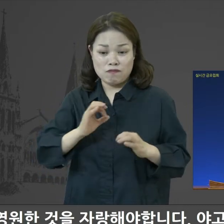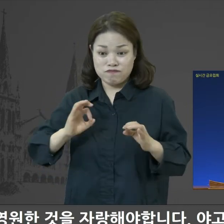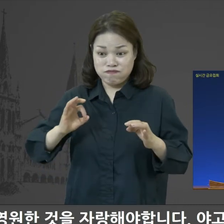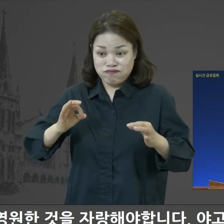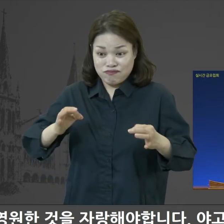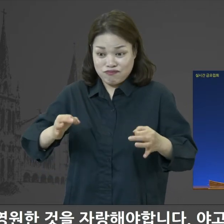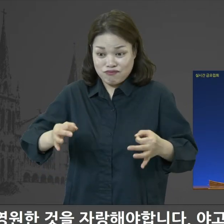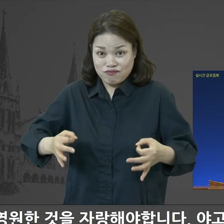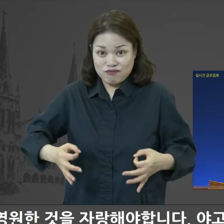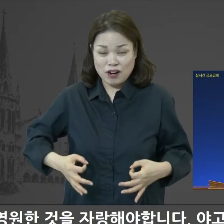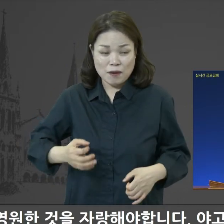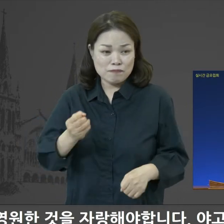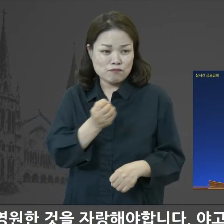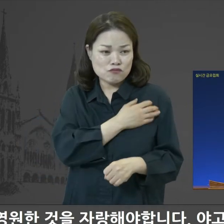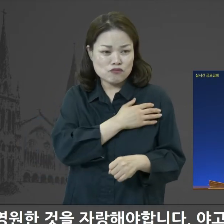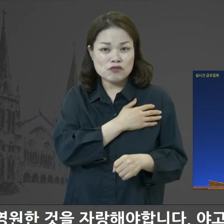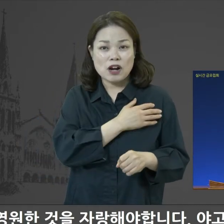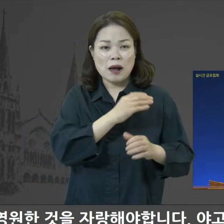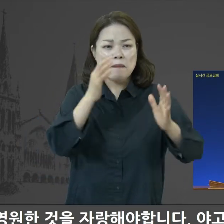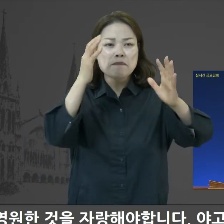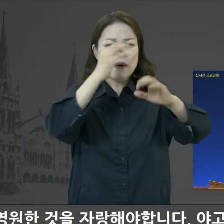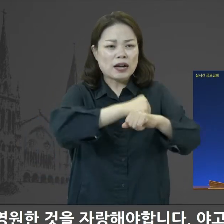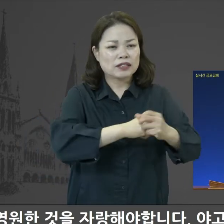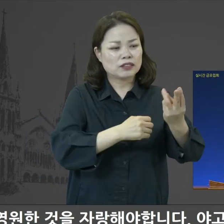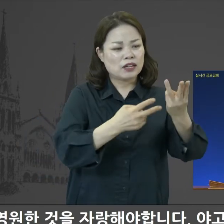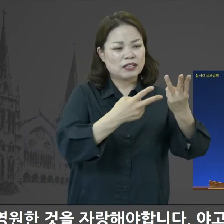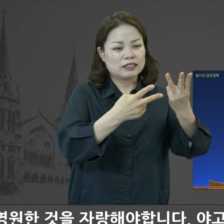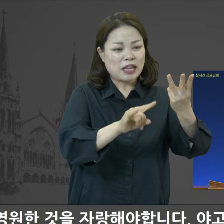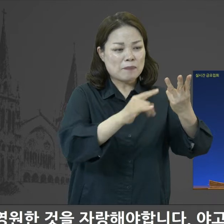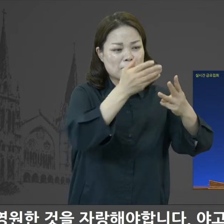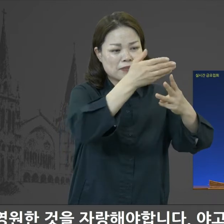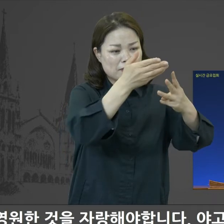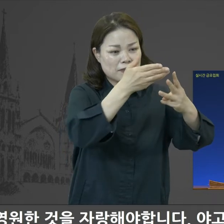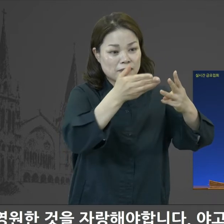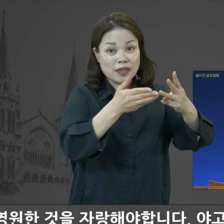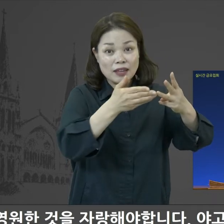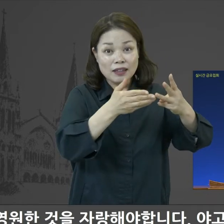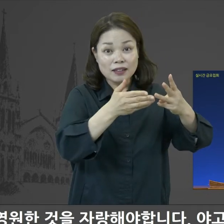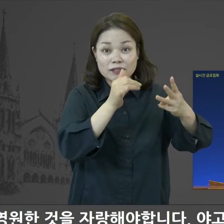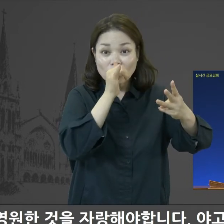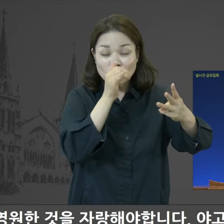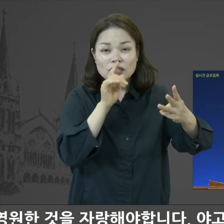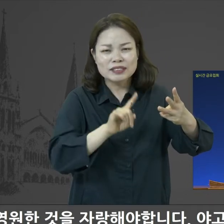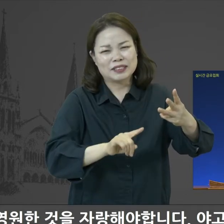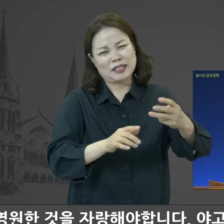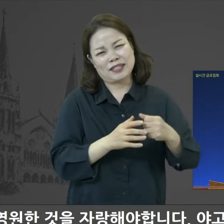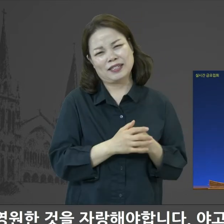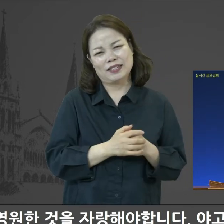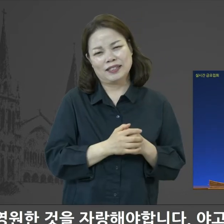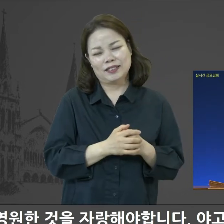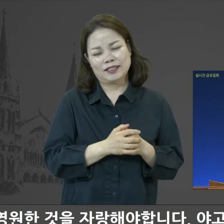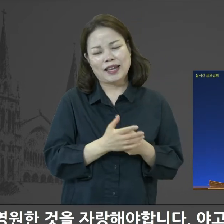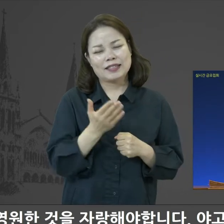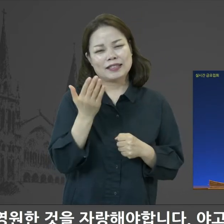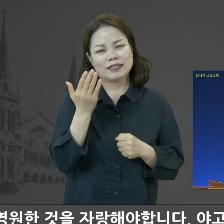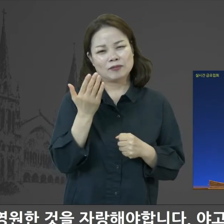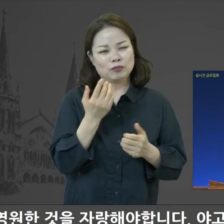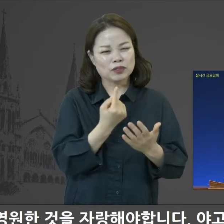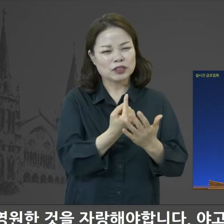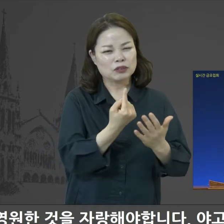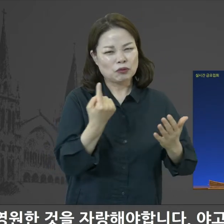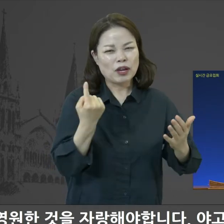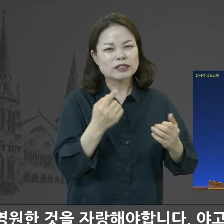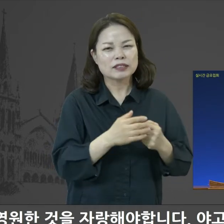이제 부자가 망해도 3대는 간다 이런 얘기가 있고 대대로 부자들이 많이 있을 수 있습니다. 근데 그건 아주 예외적인